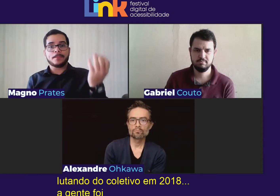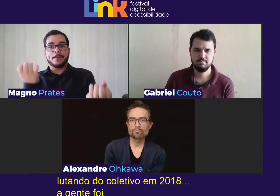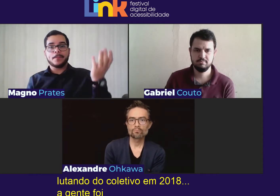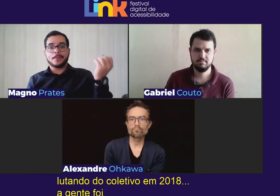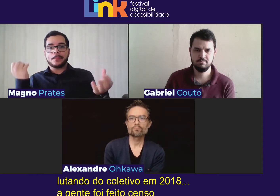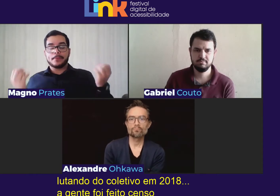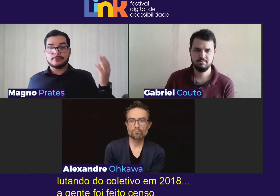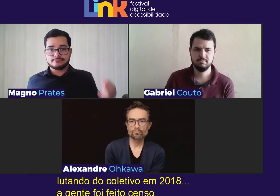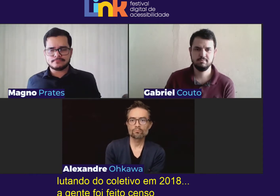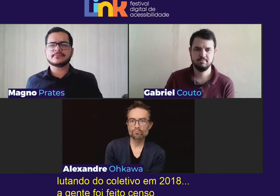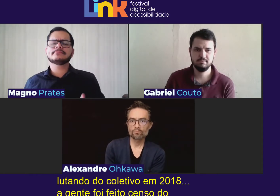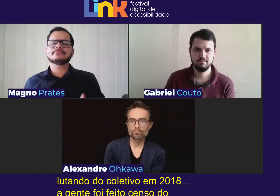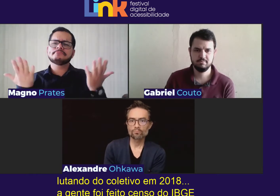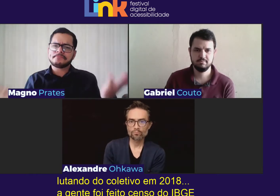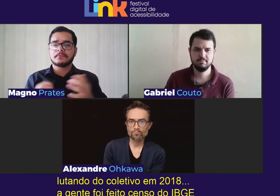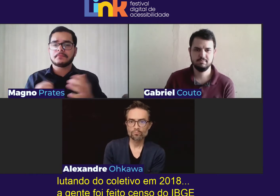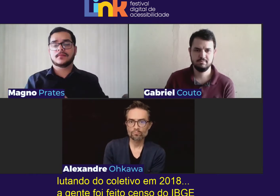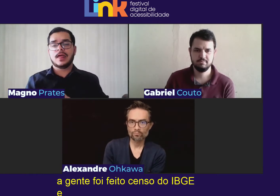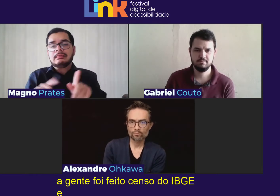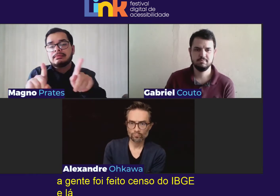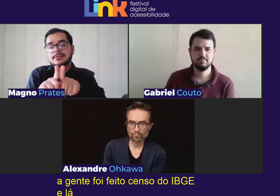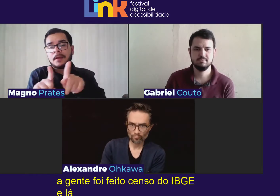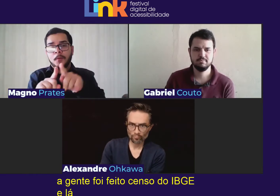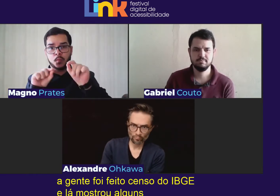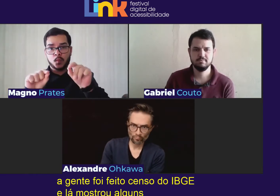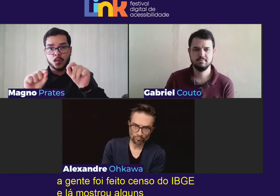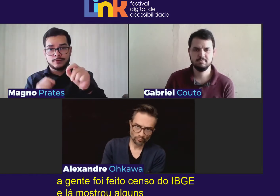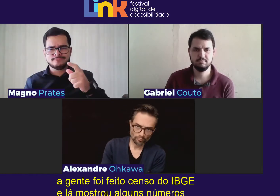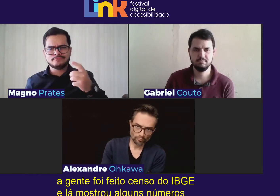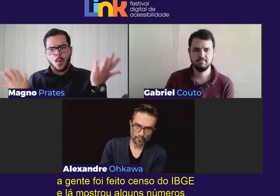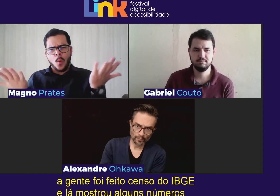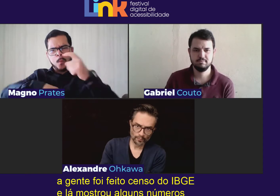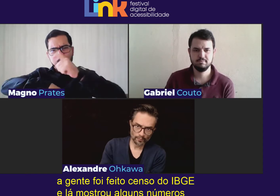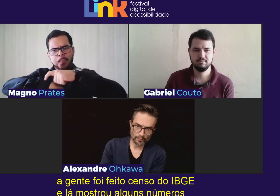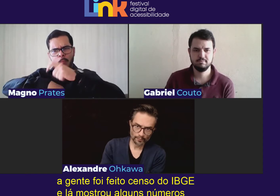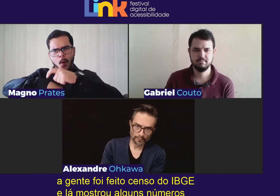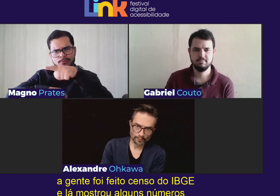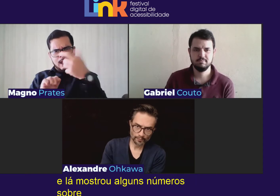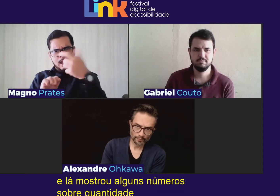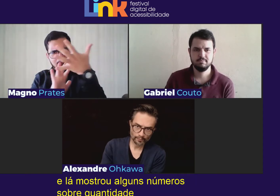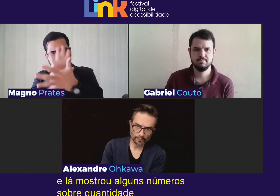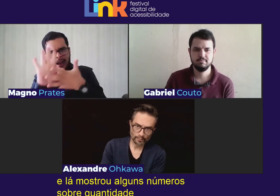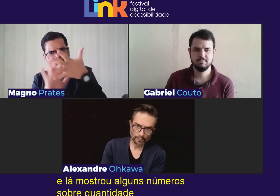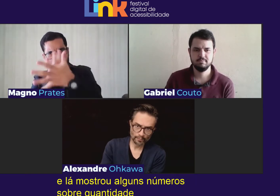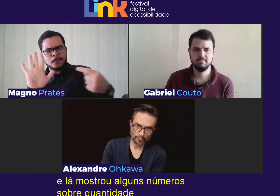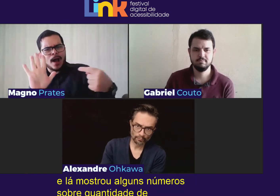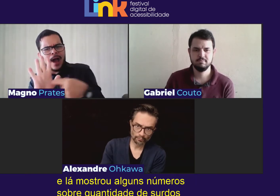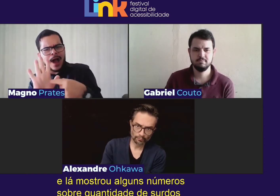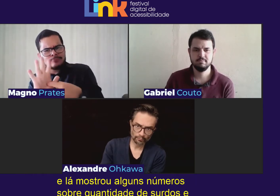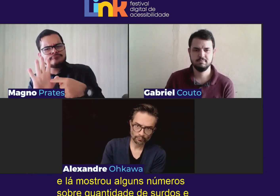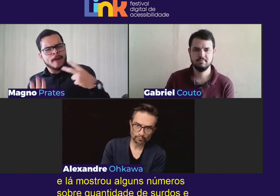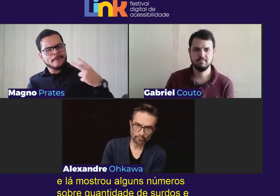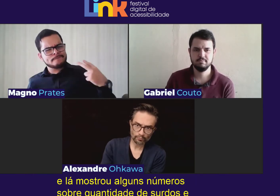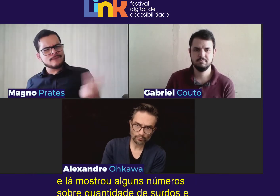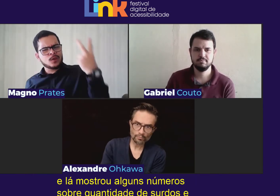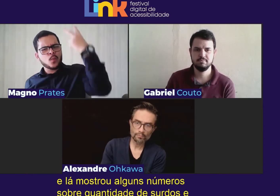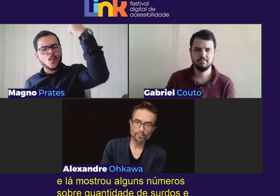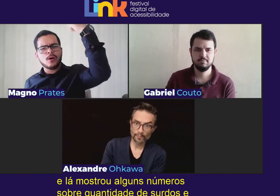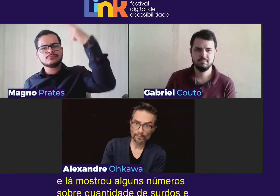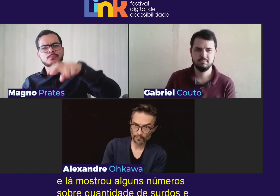alguns números sobre a quantidade de surdos e pessoas com deficiência auditiva. E a gente